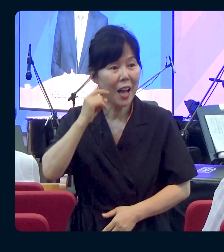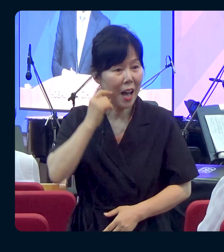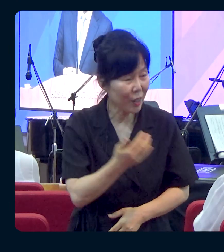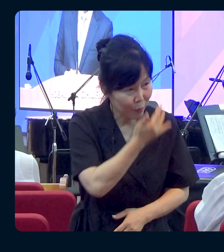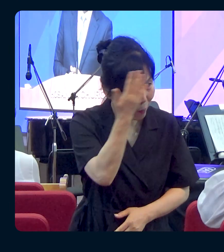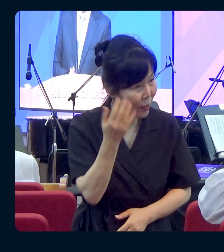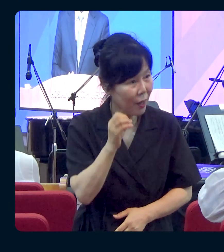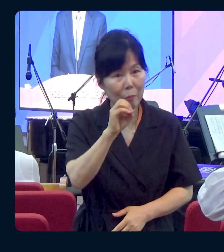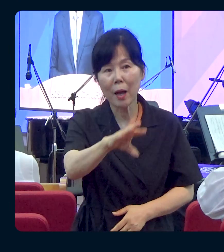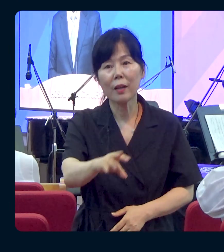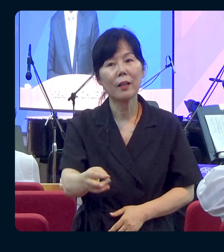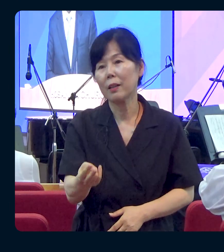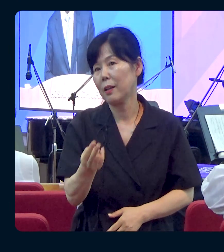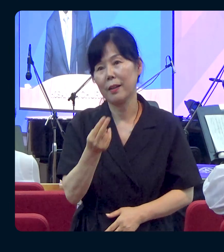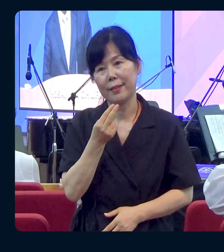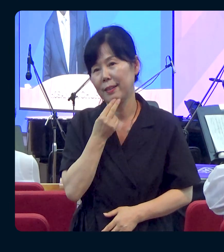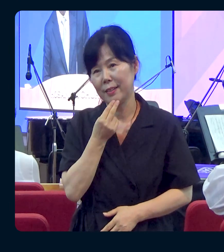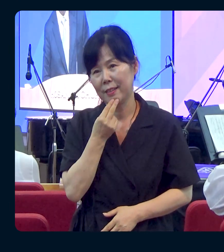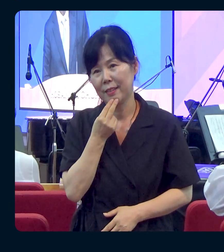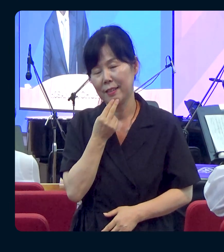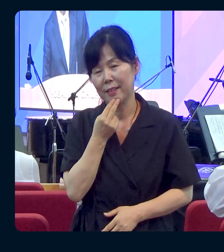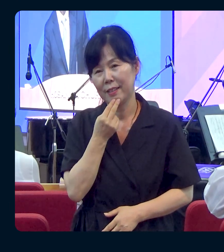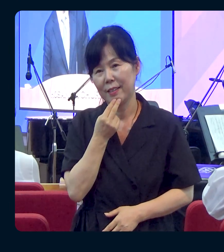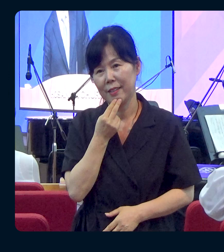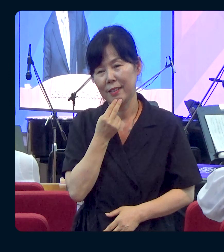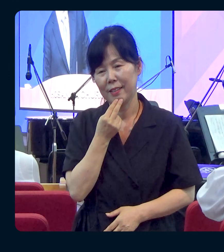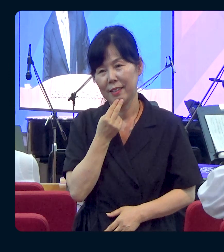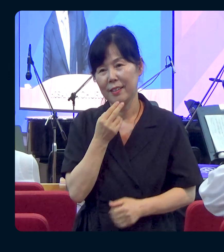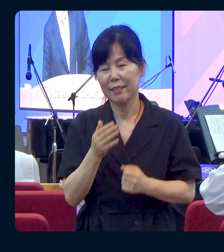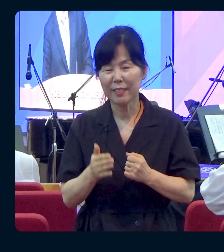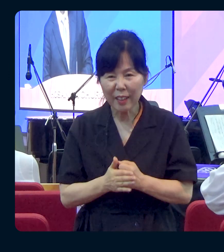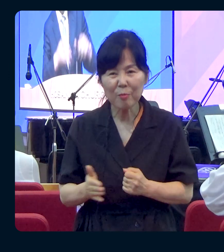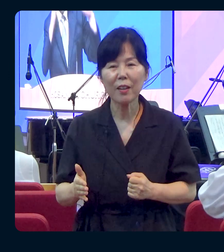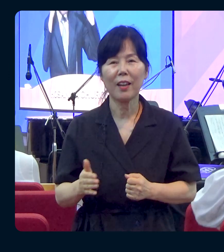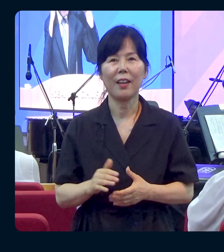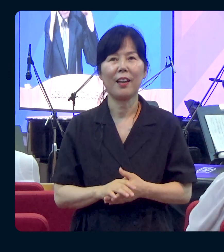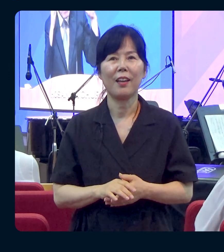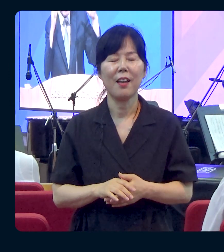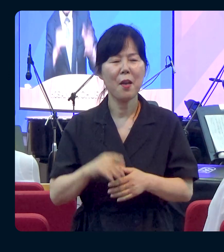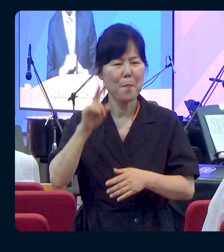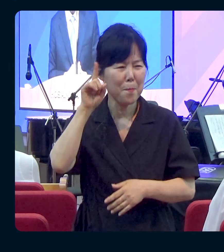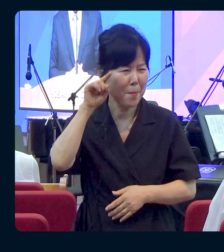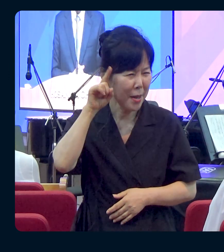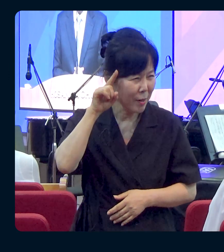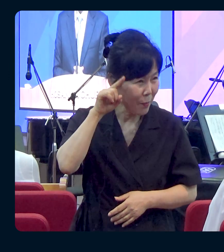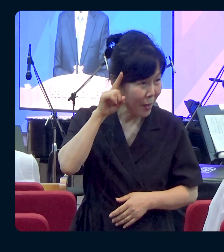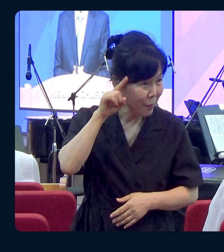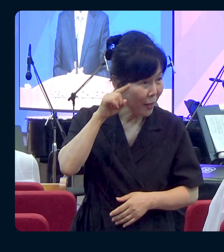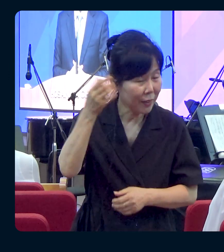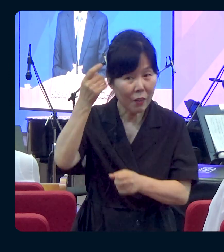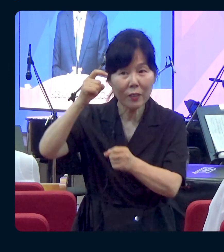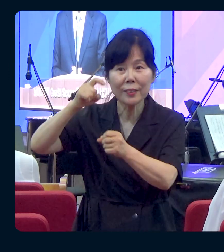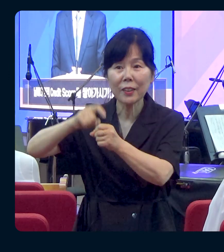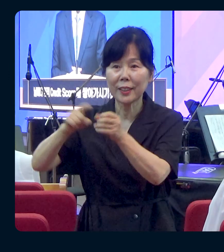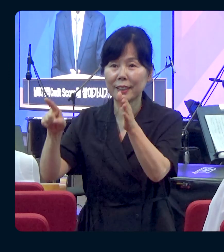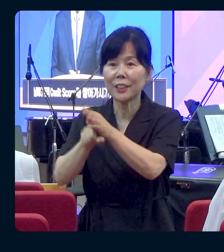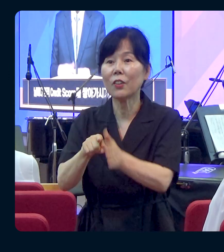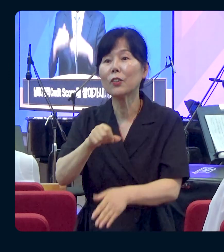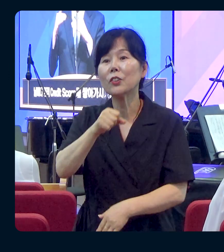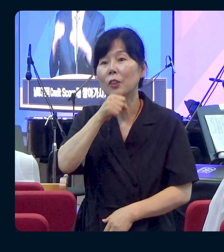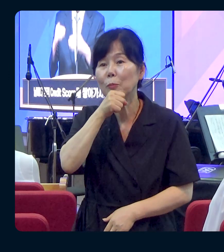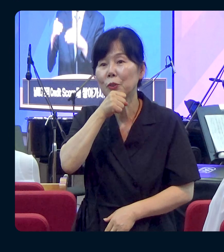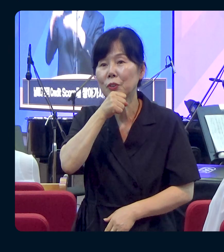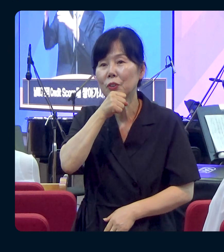통해서 그 인생이 복되고 아름다운 삶인지 아닌지 평가가 되는 거예요. 자, 그렇기 때문에